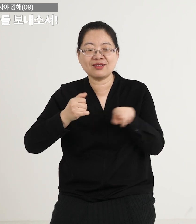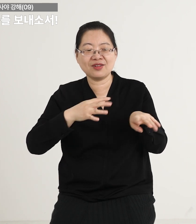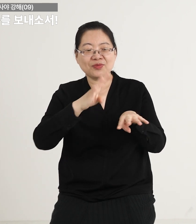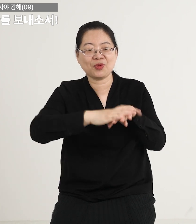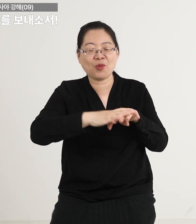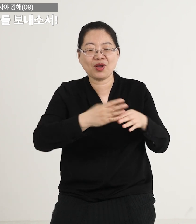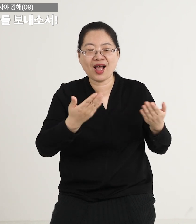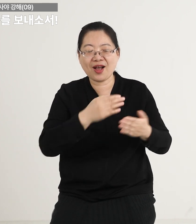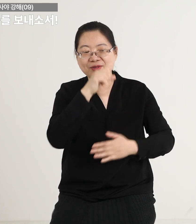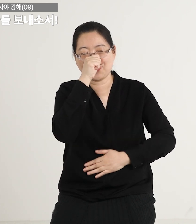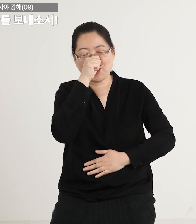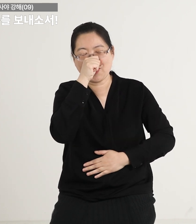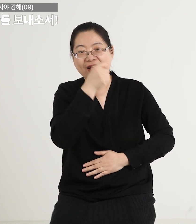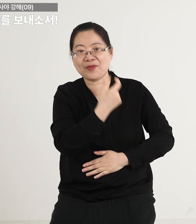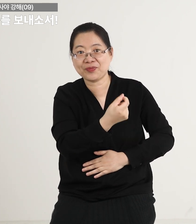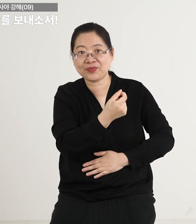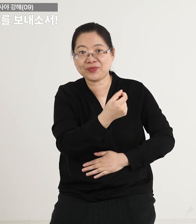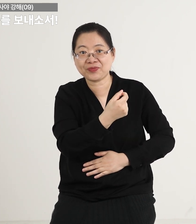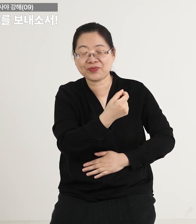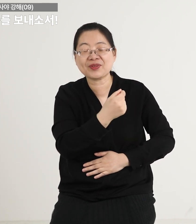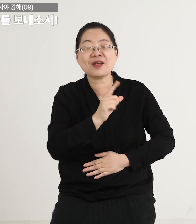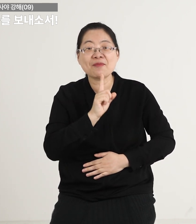말은 사실 그 정책에